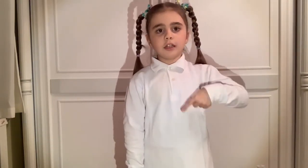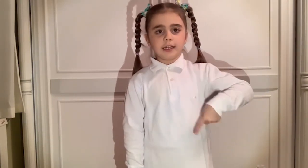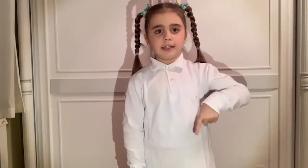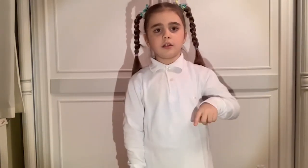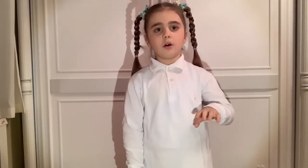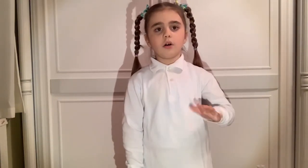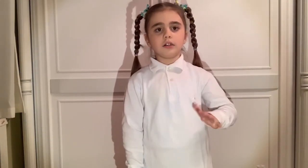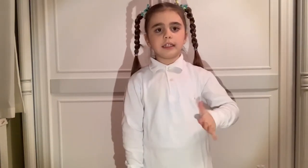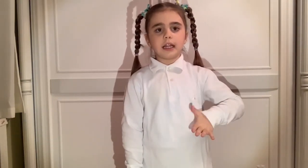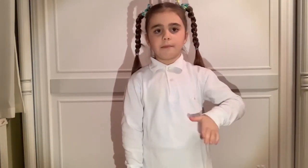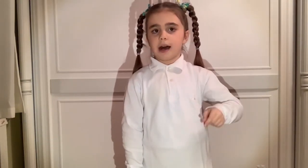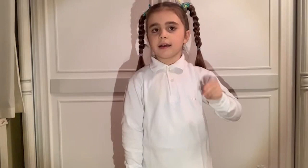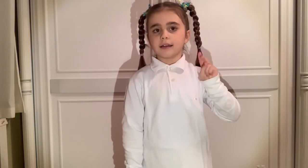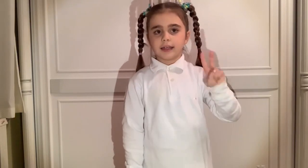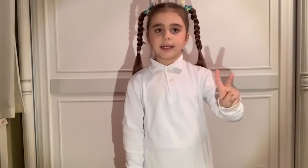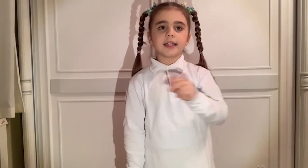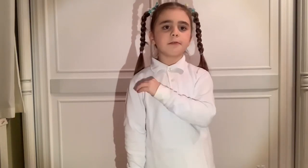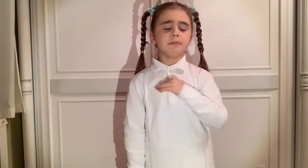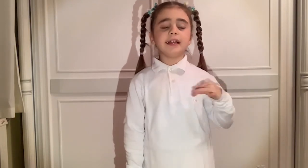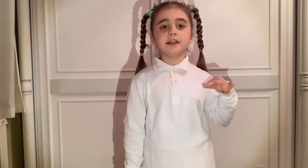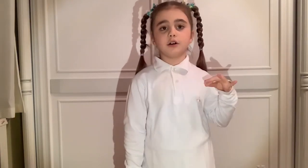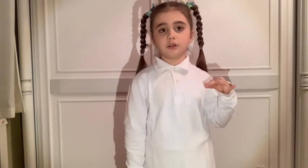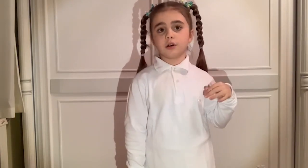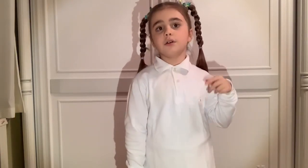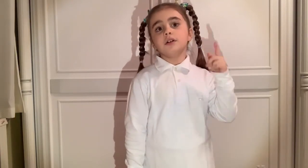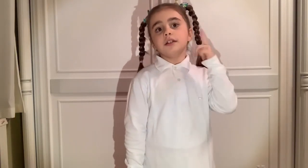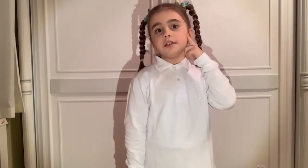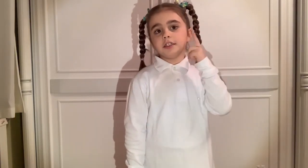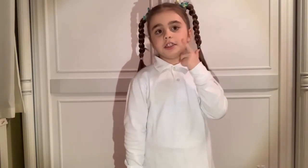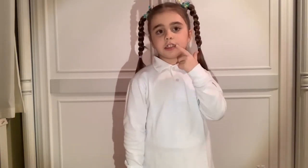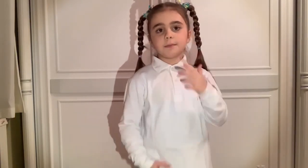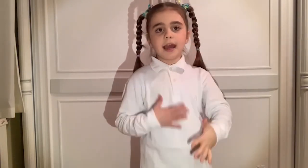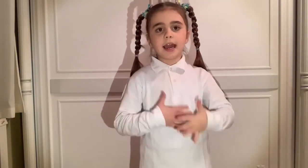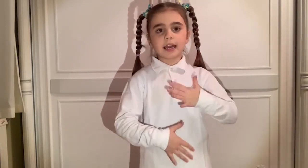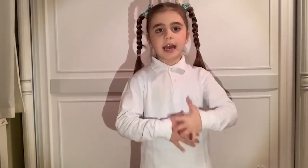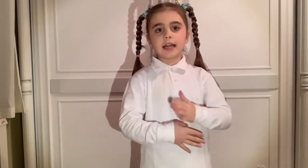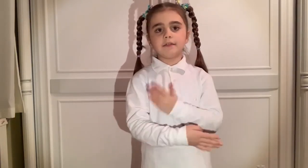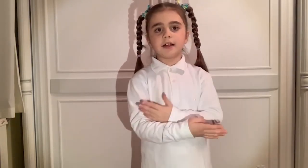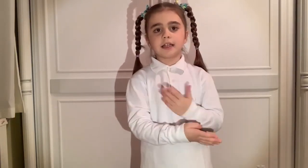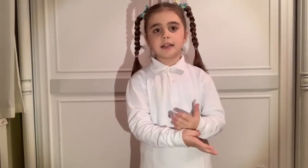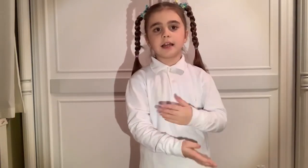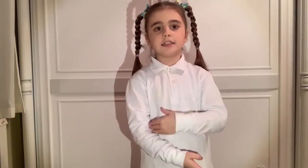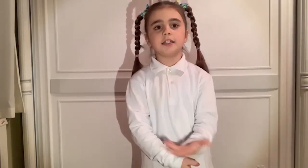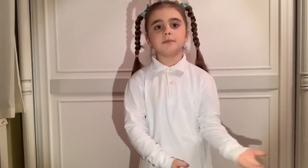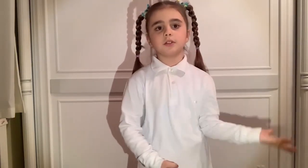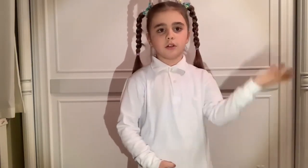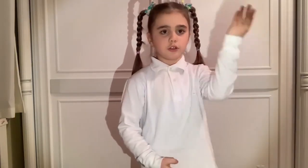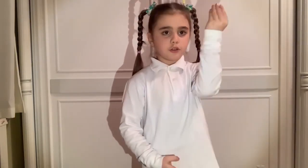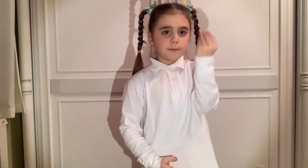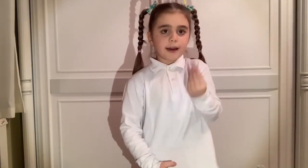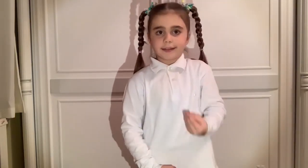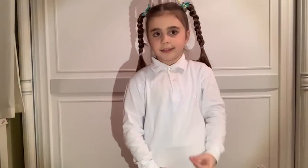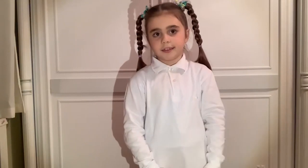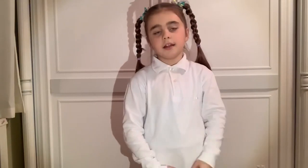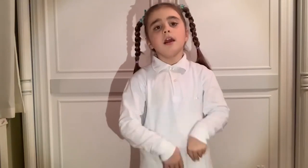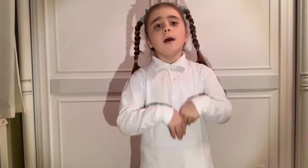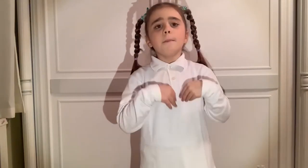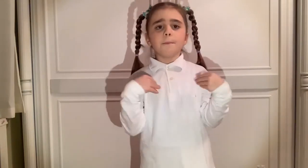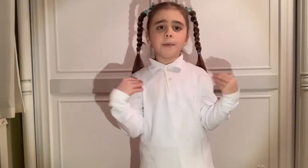Bunların ortalama 2 milyonunu işitme engelli vatandaşlarımız oluşturmaktadır.